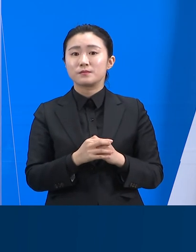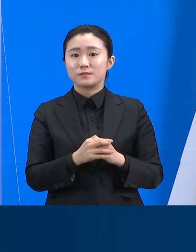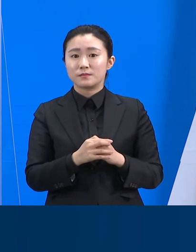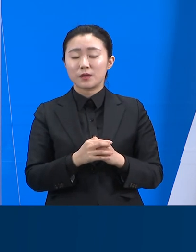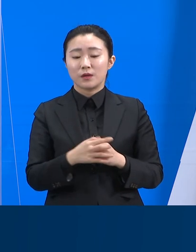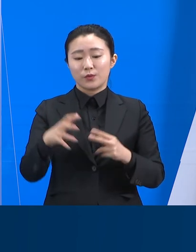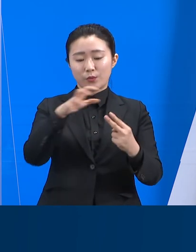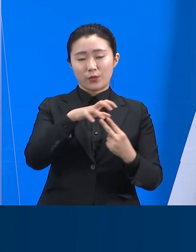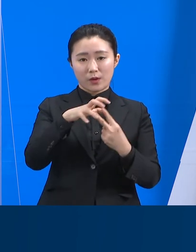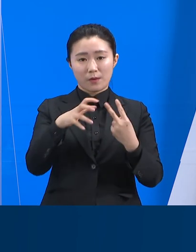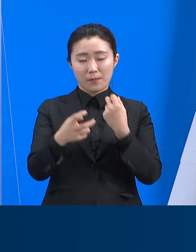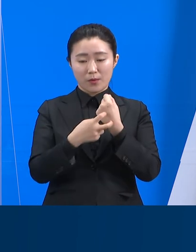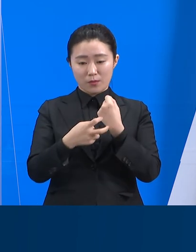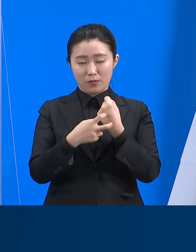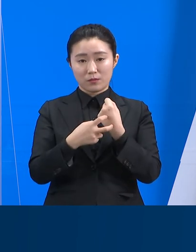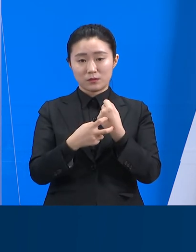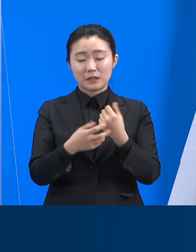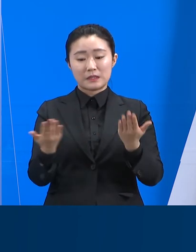접종이 순조롭게 시작되었습니다.